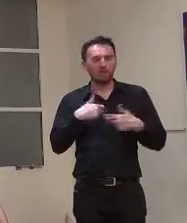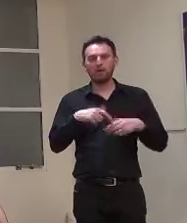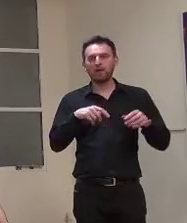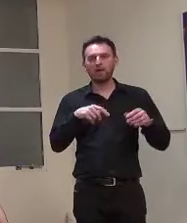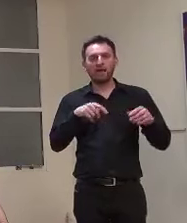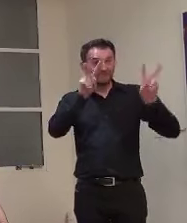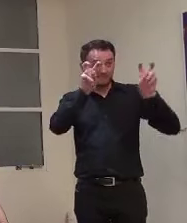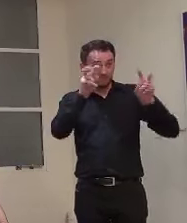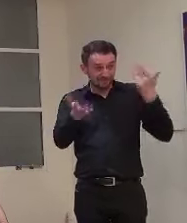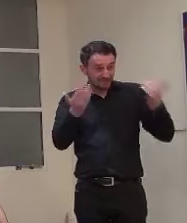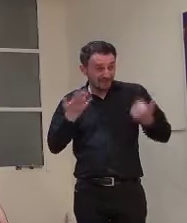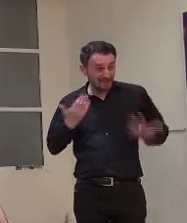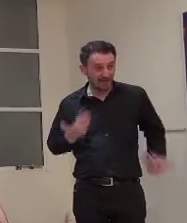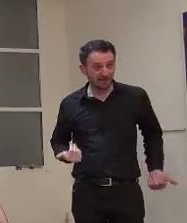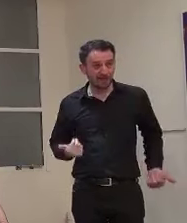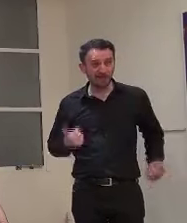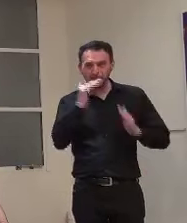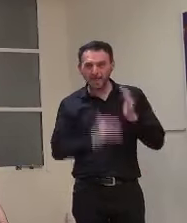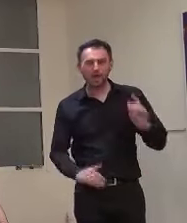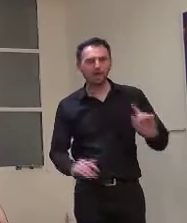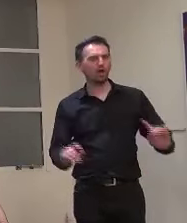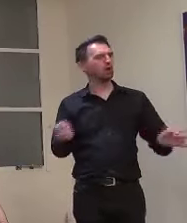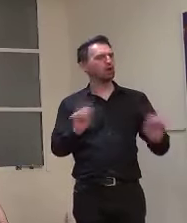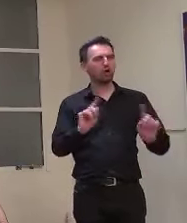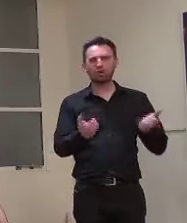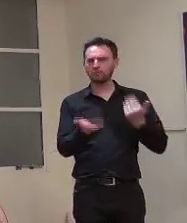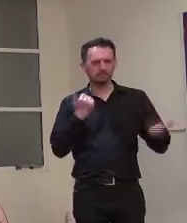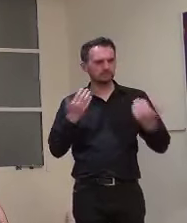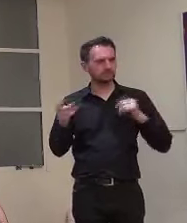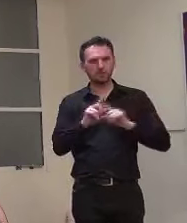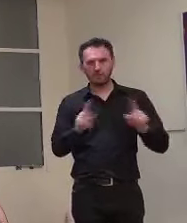- menos